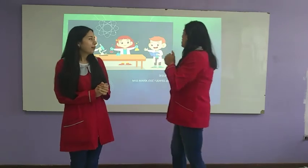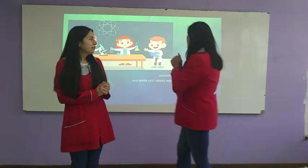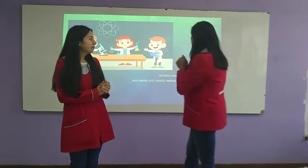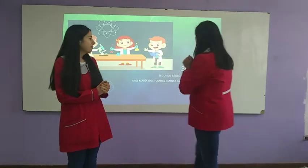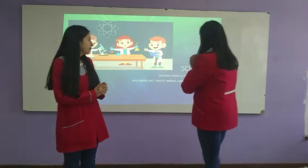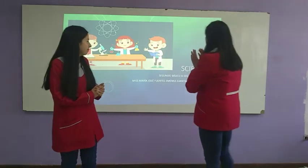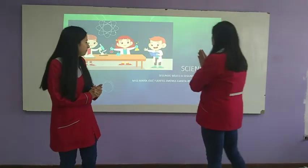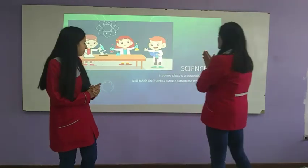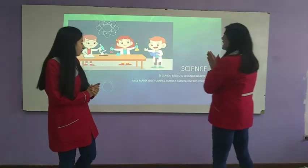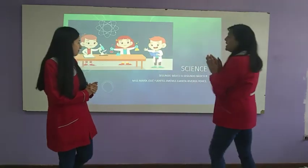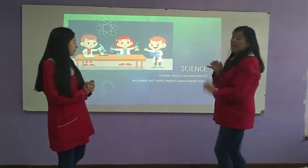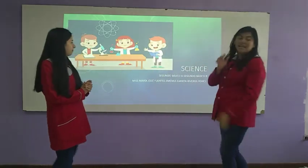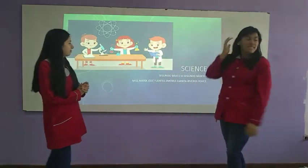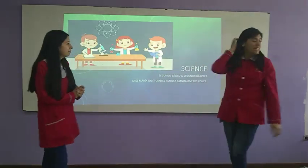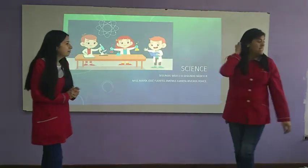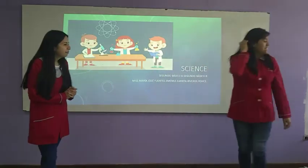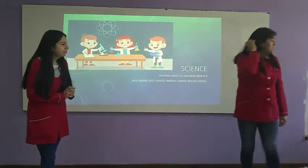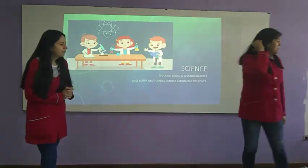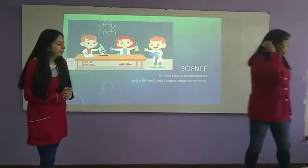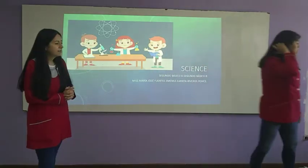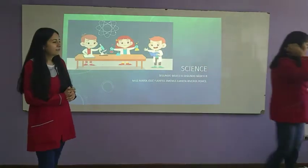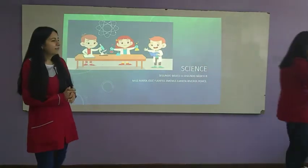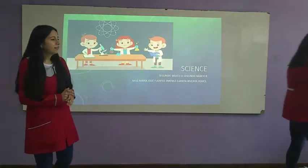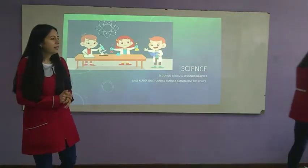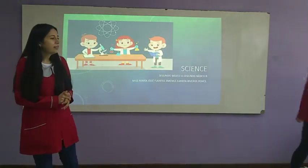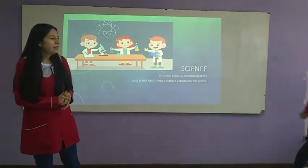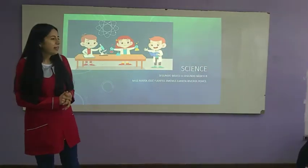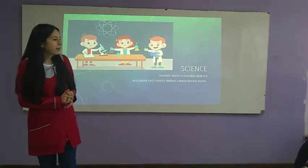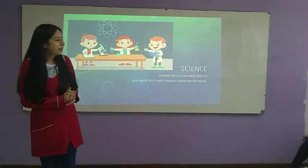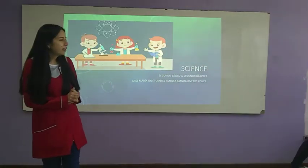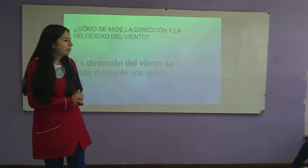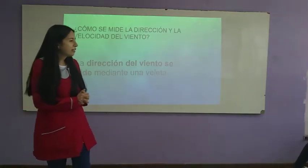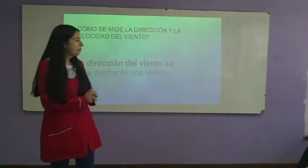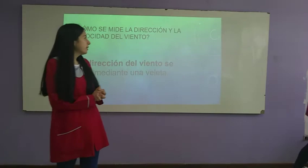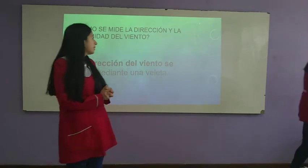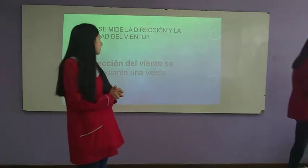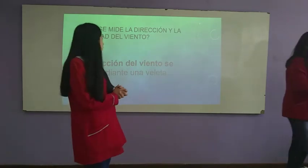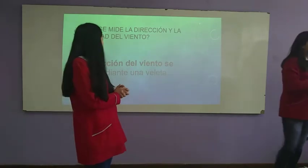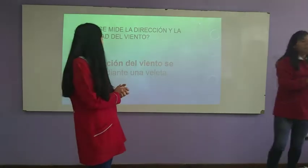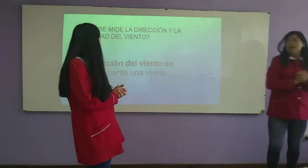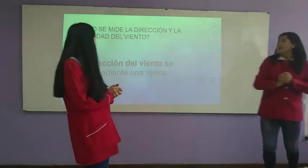día vamos a trabajar en la clase de ciencia de Juanita. ¿Con qué cosa, Miss? Con...